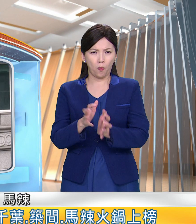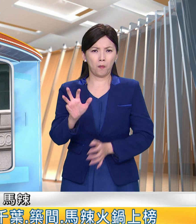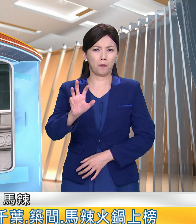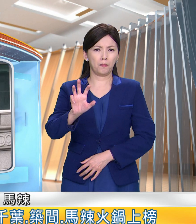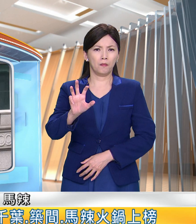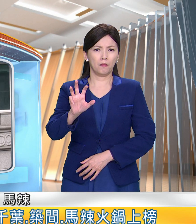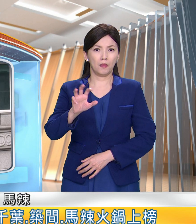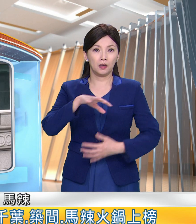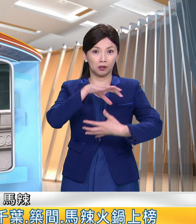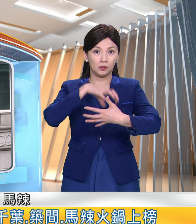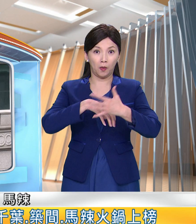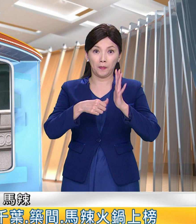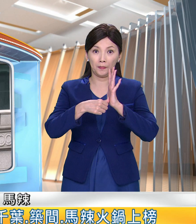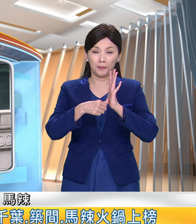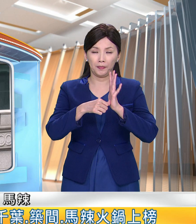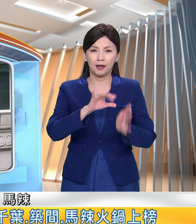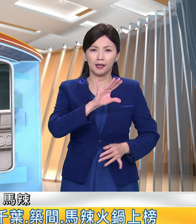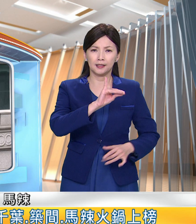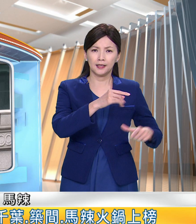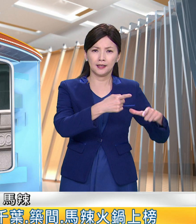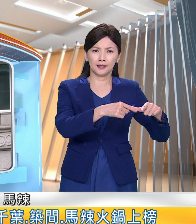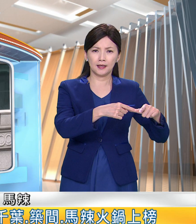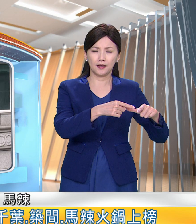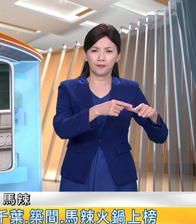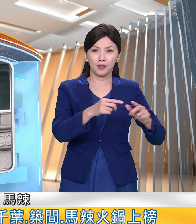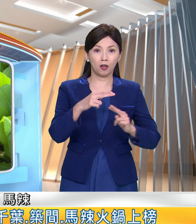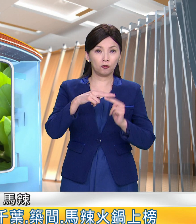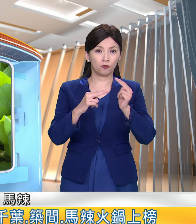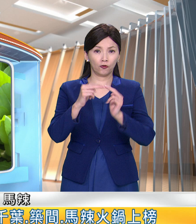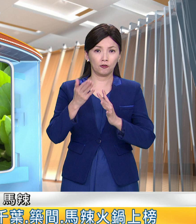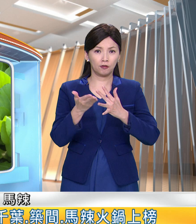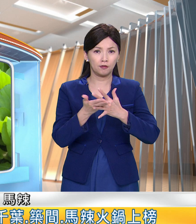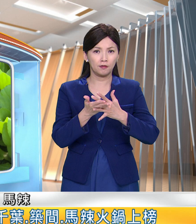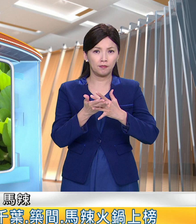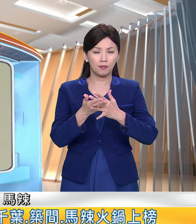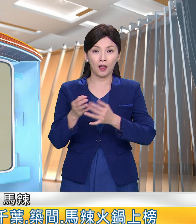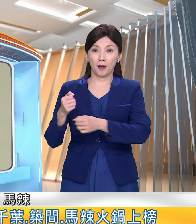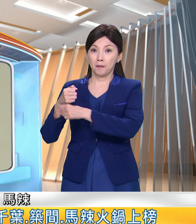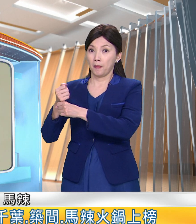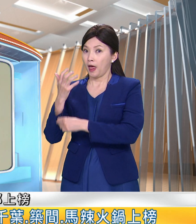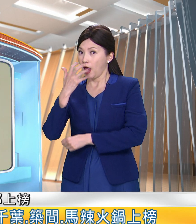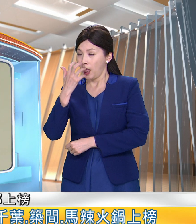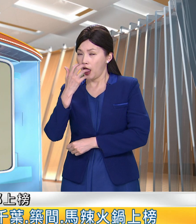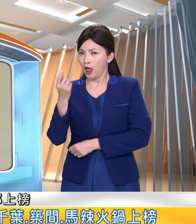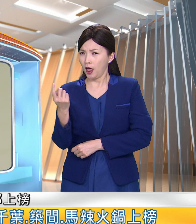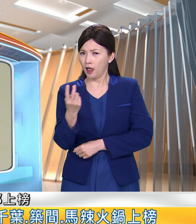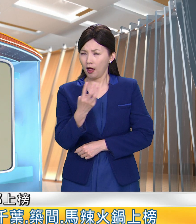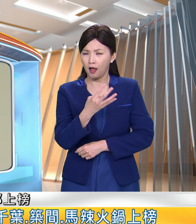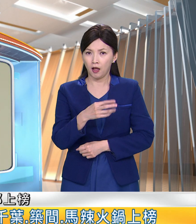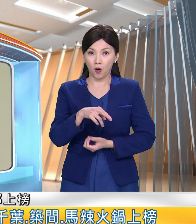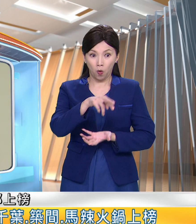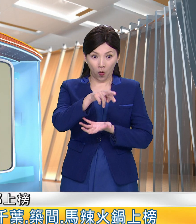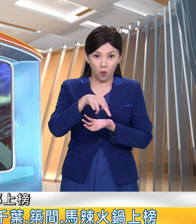而其中千叶、竹间、麻辣等知名连锁火锅都上